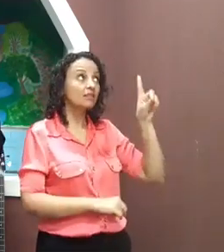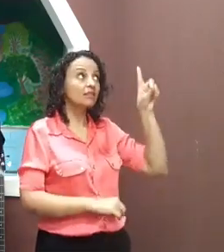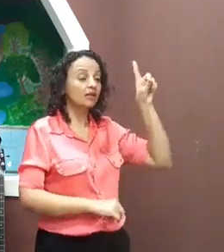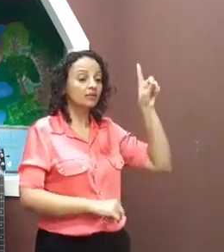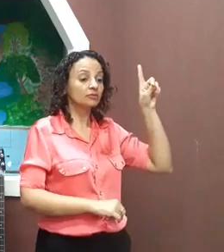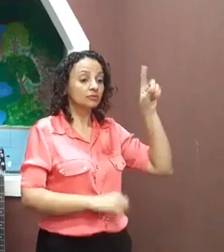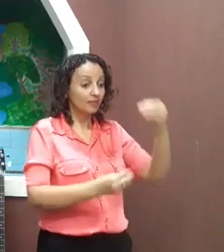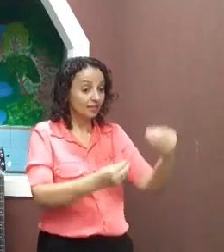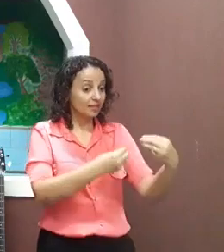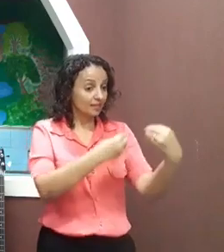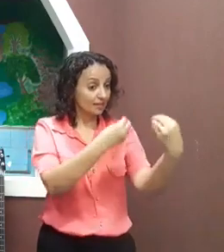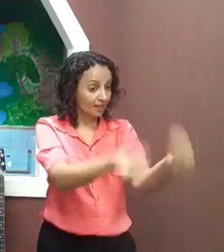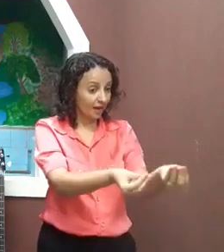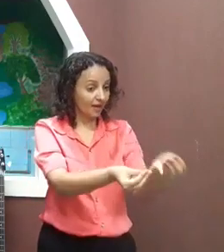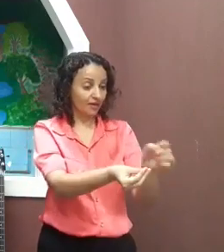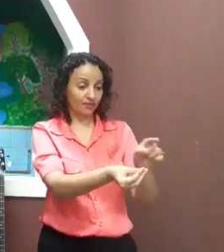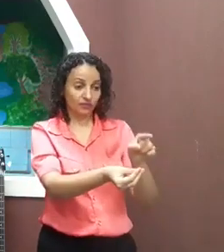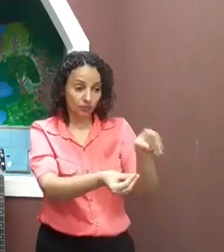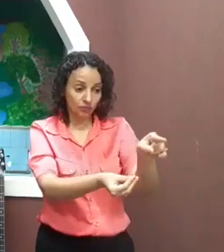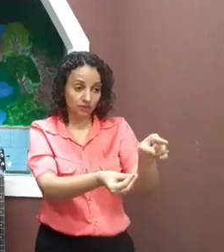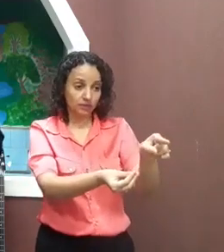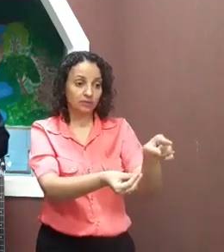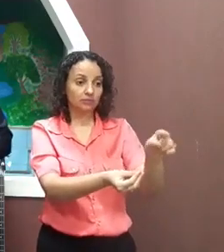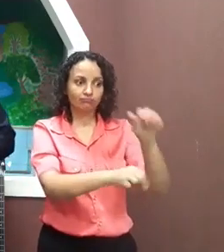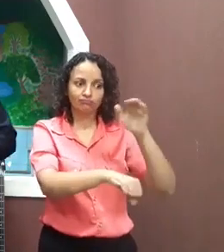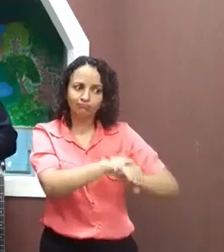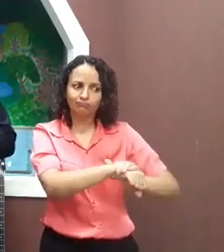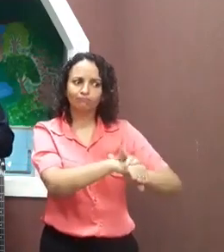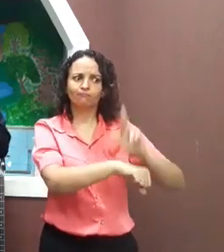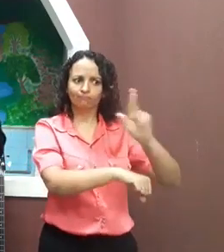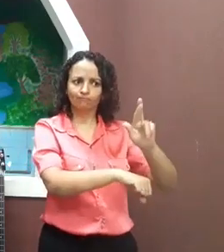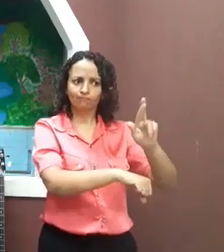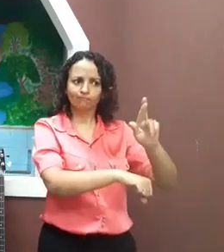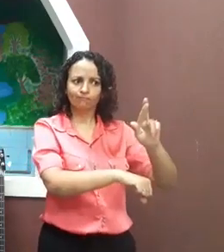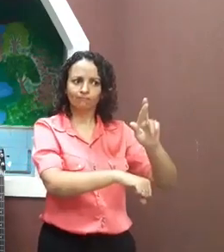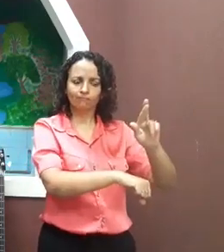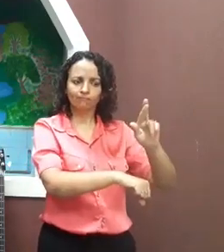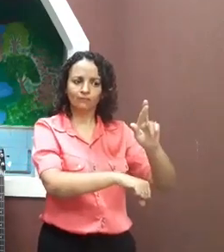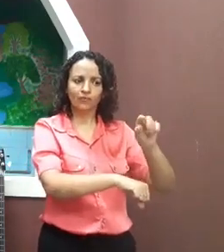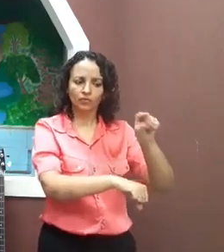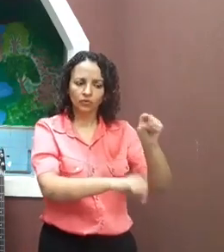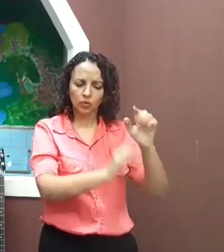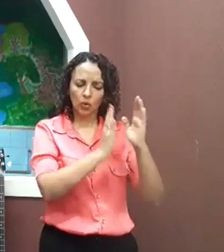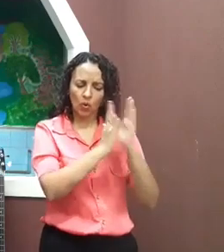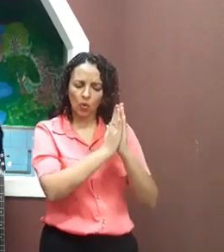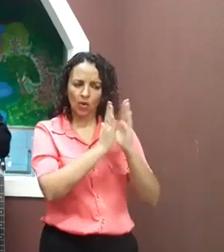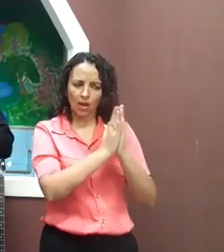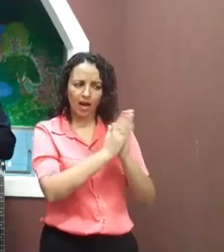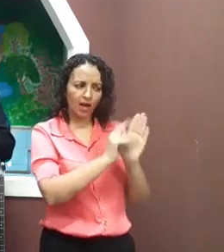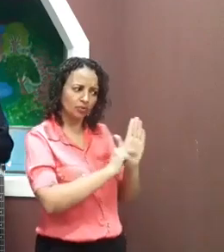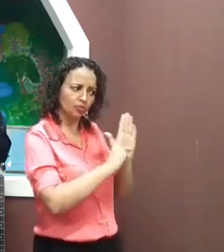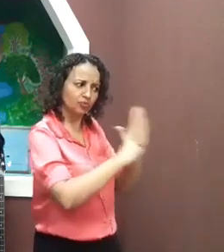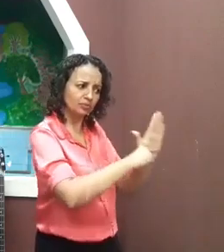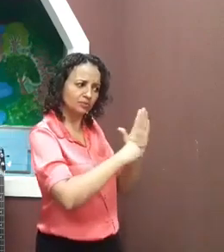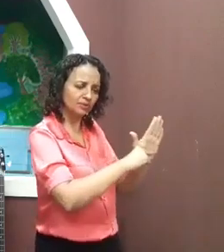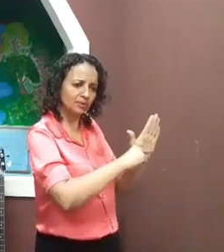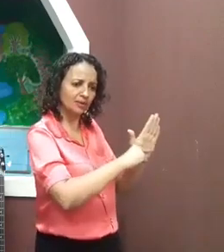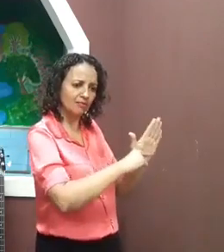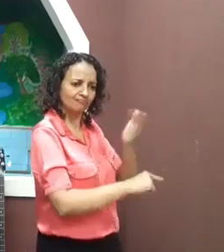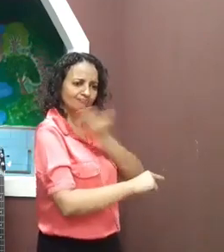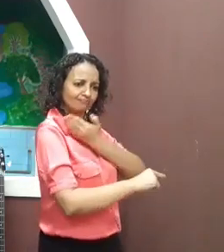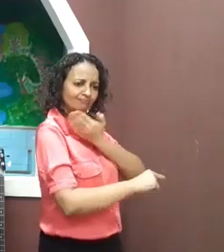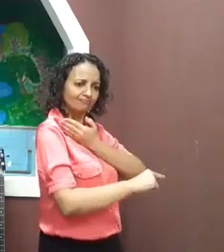responsabilidade de mantermos uns aos outros no caminho certo. Pastor, então é cada um cuidar da vida do